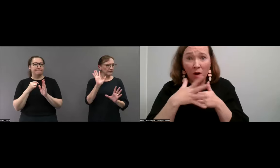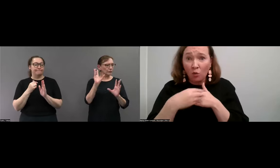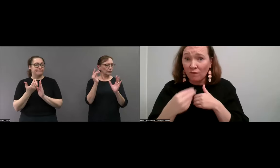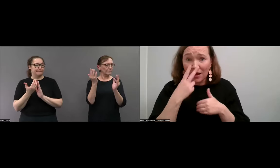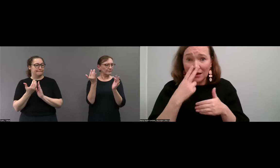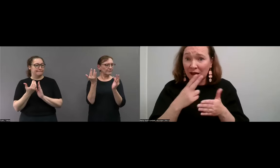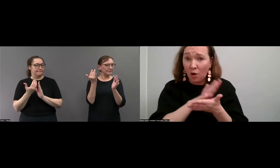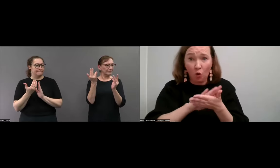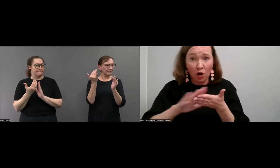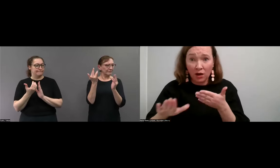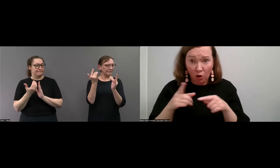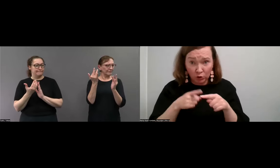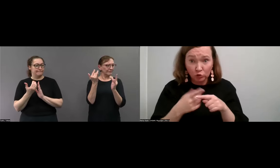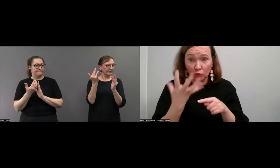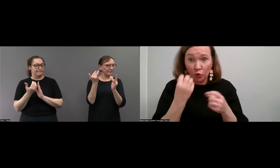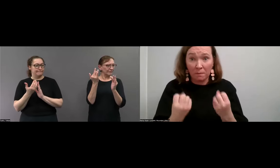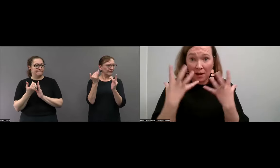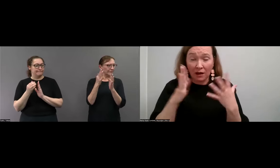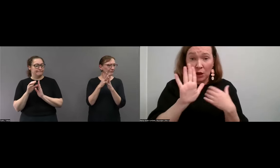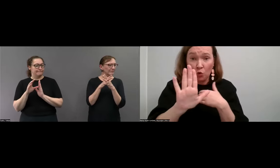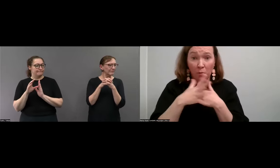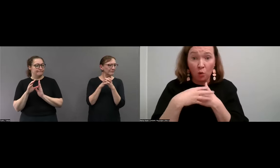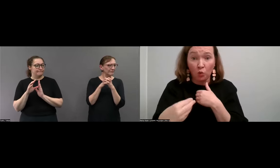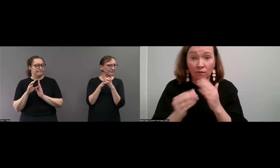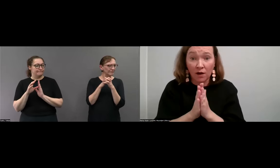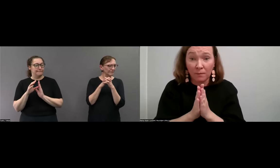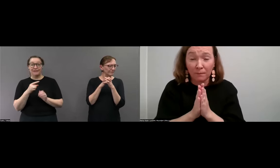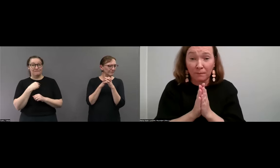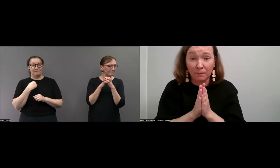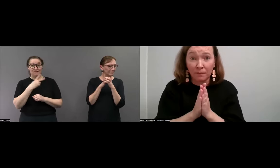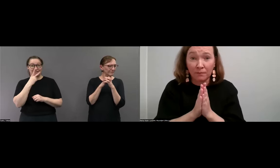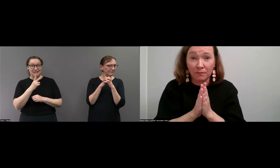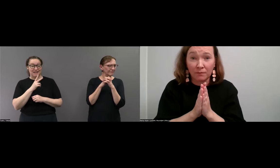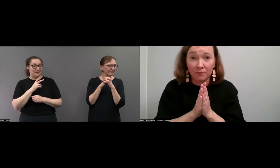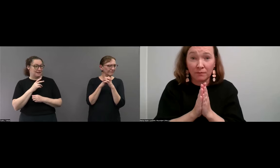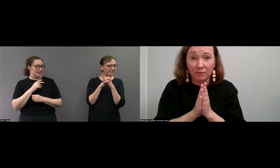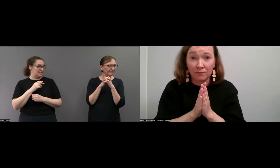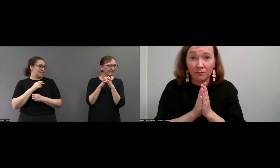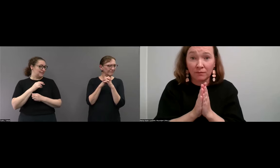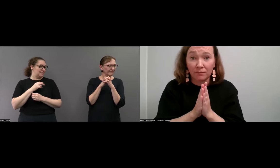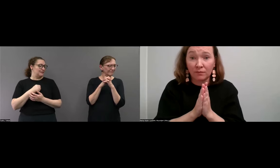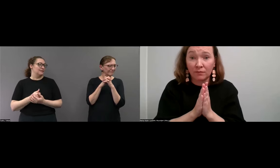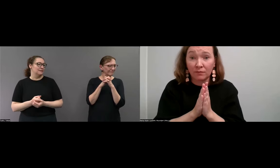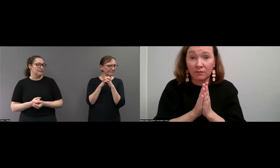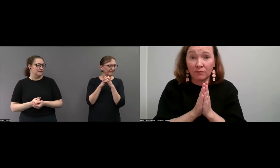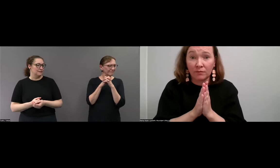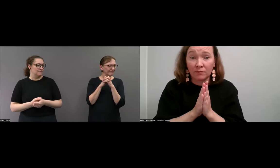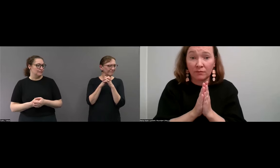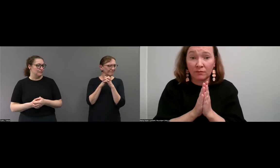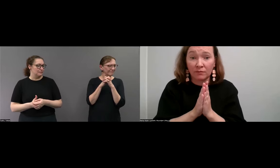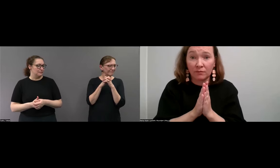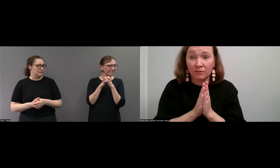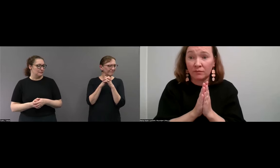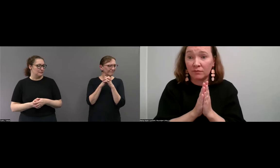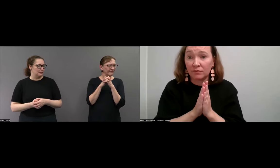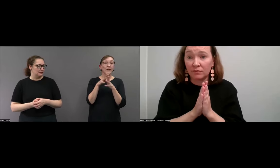Odota, Tuomas, ihan pieni hetki, kun sinun kuvaa ei nyt näy meille, niin onko mahdollista, että avaat kameran? Se